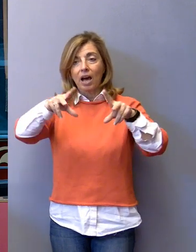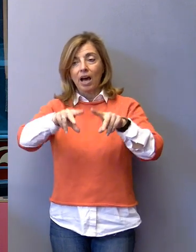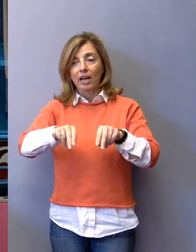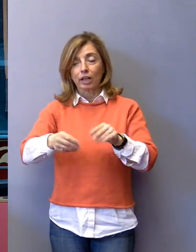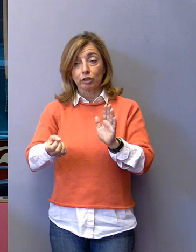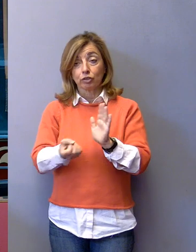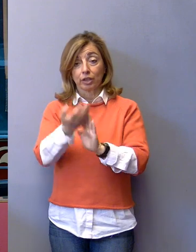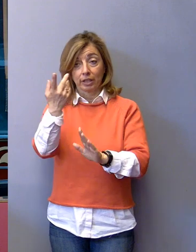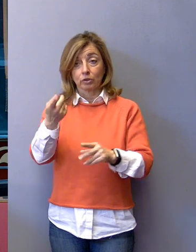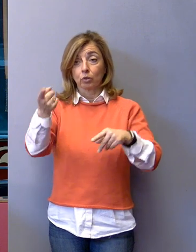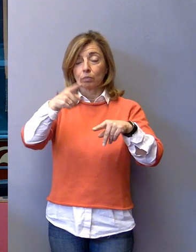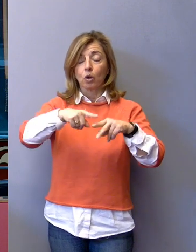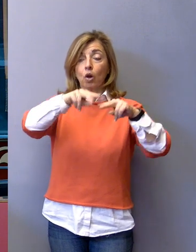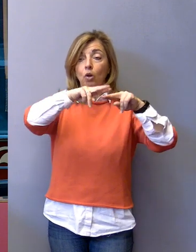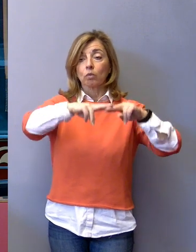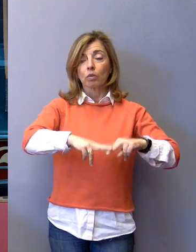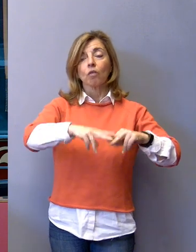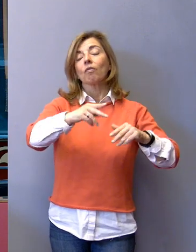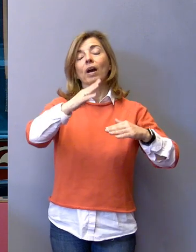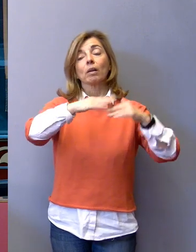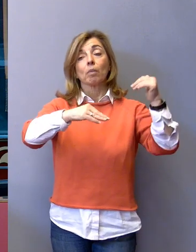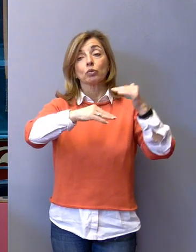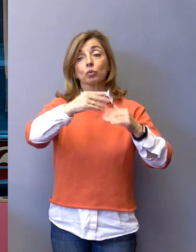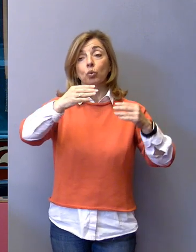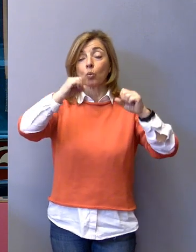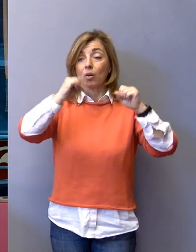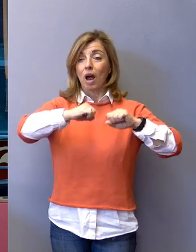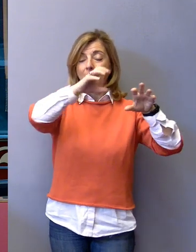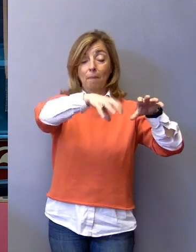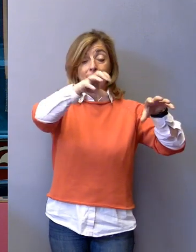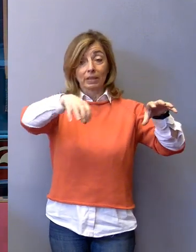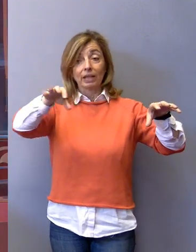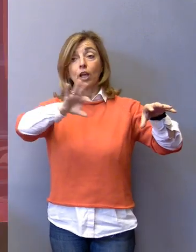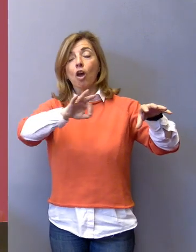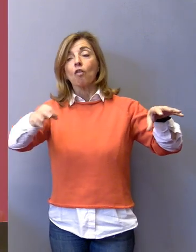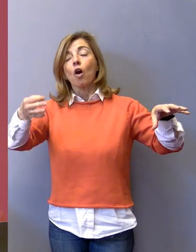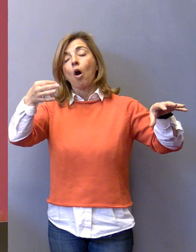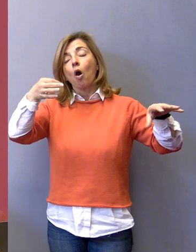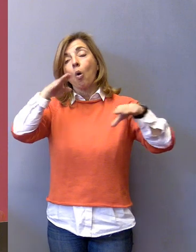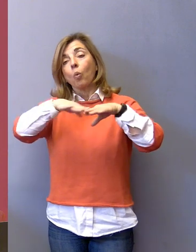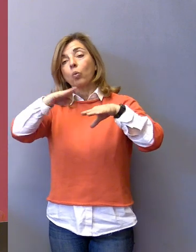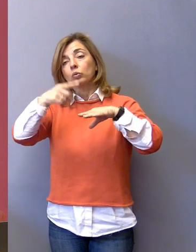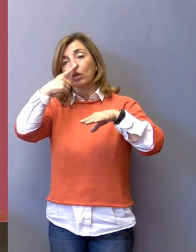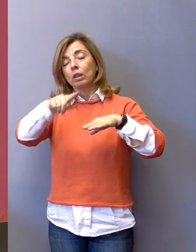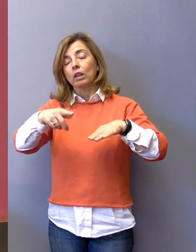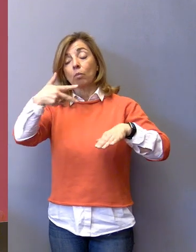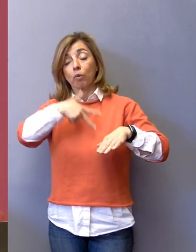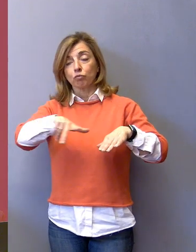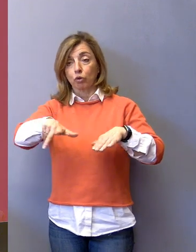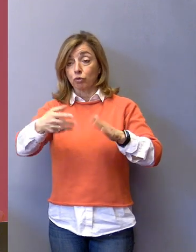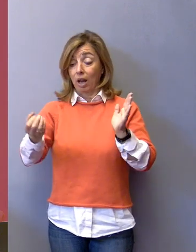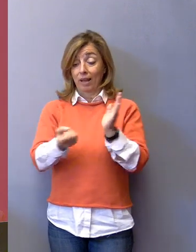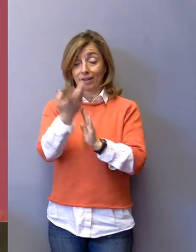realizzazioni delle varie strutture abitative e strutture ad uso sociale che verranno realizzate in loco prego consiglierebbevi l'acqua